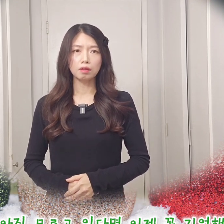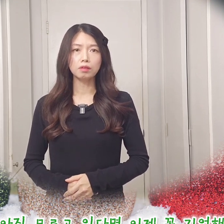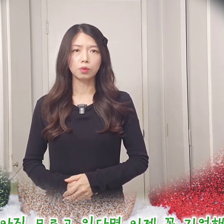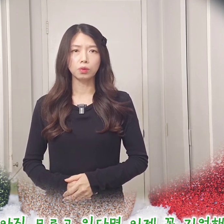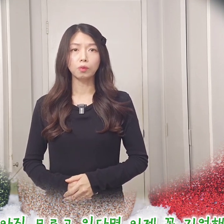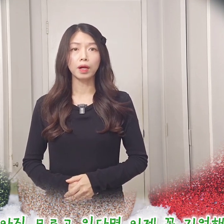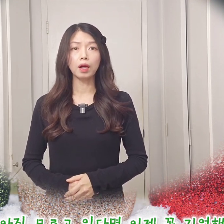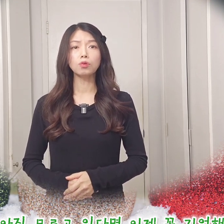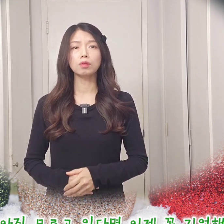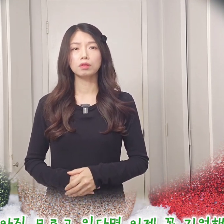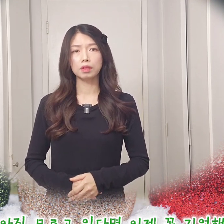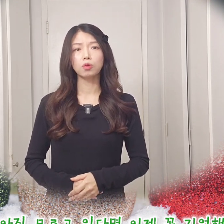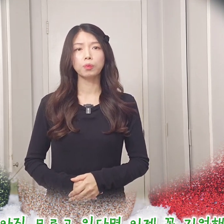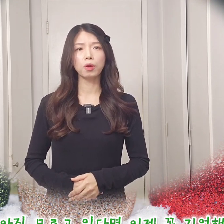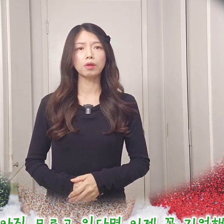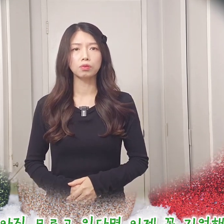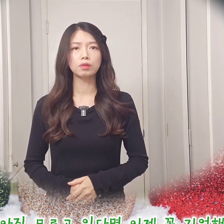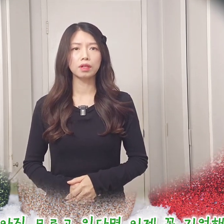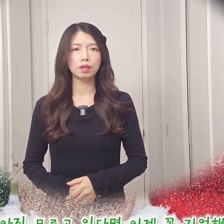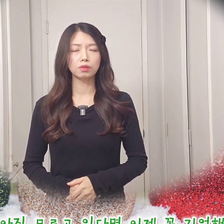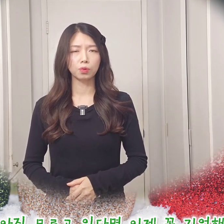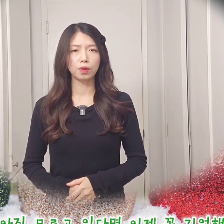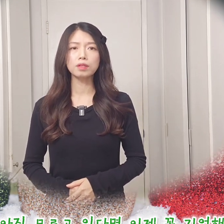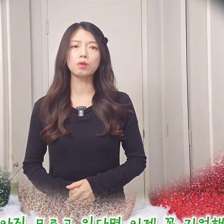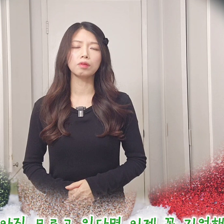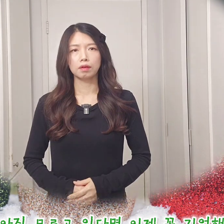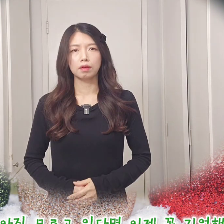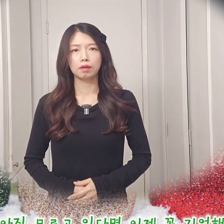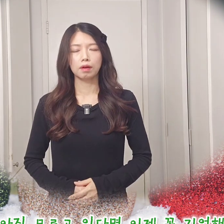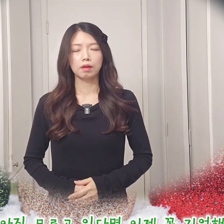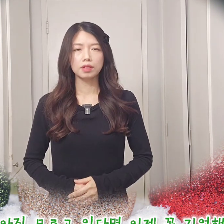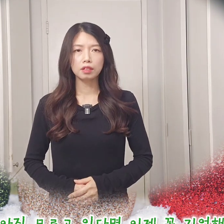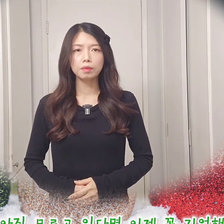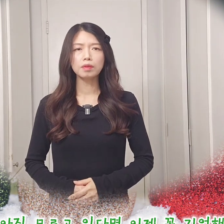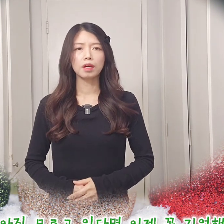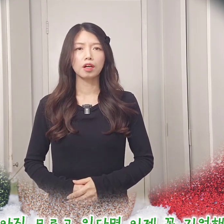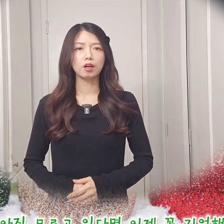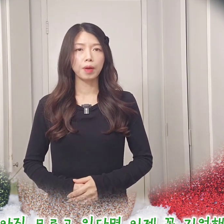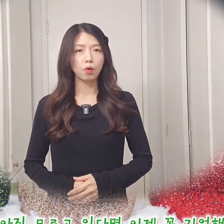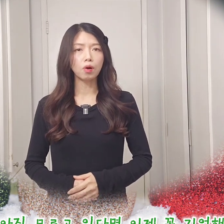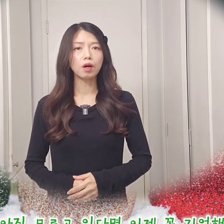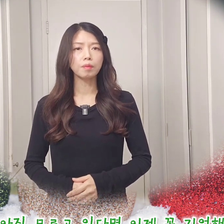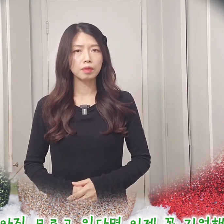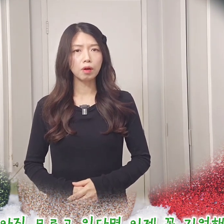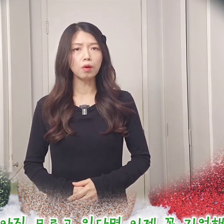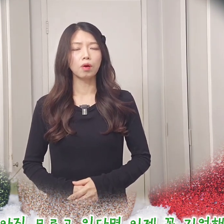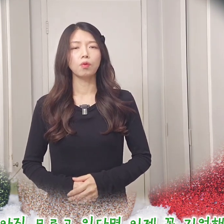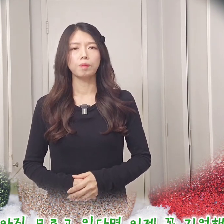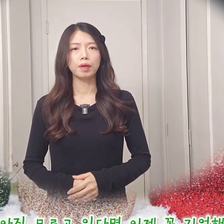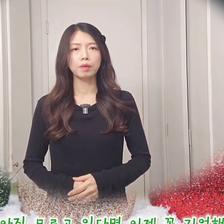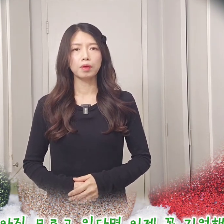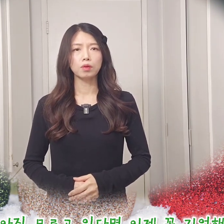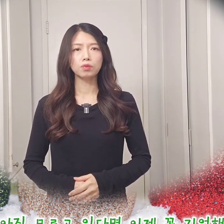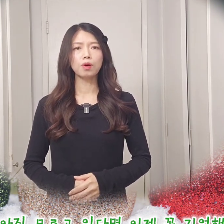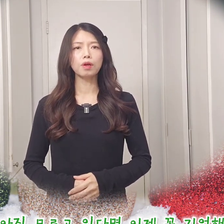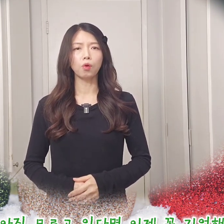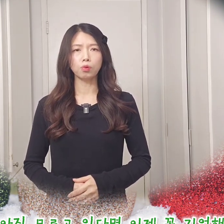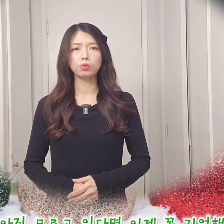대응으로 정말 한국어 그대로 표현한 수어 찬양을 주로 했었는데 지금은 제가 배워가면서 웬만하면 수어의